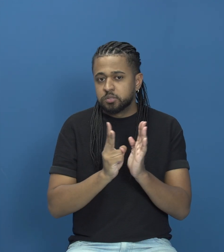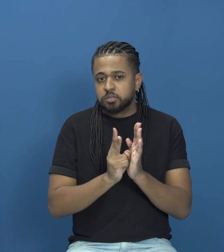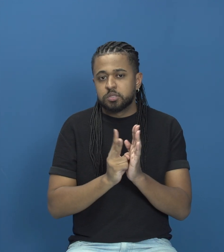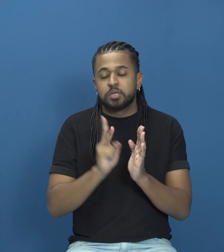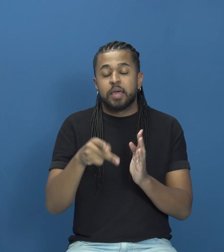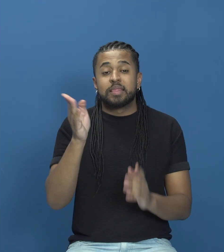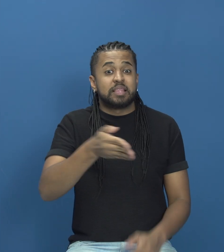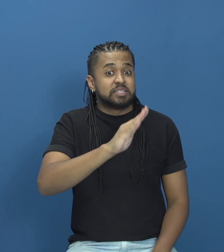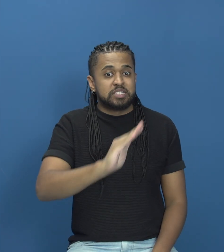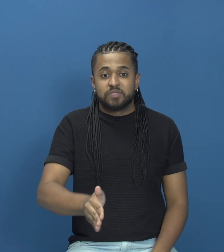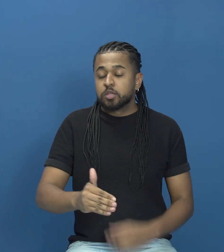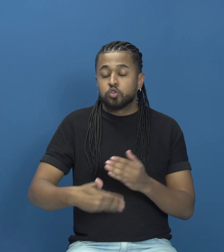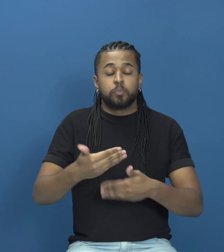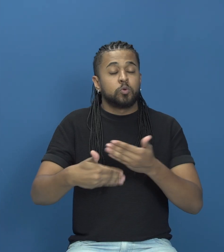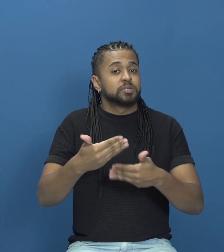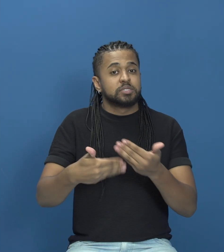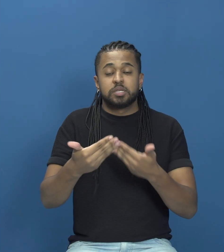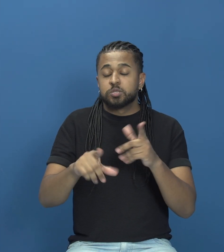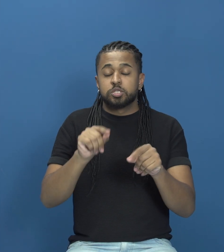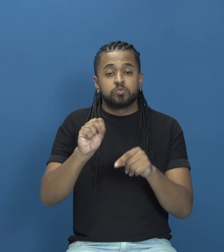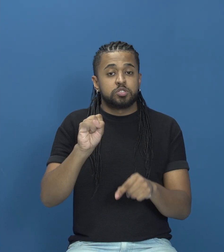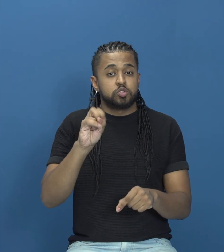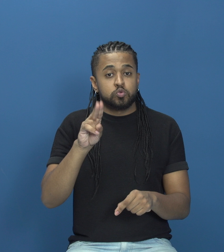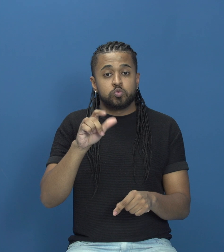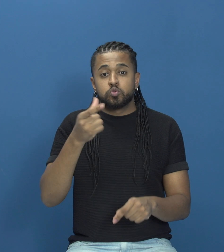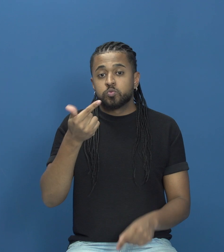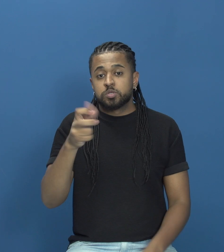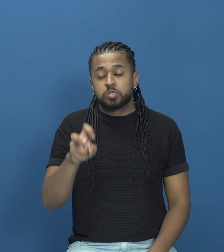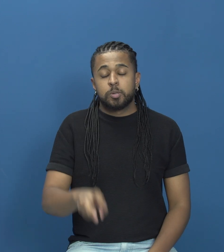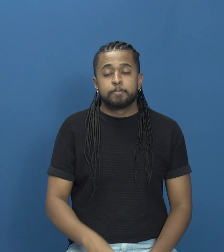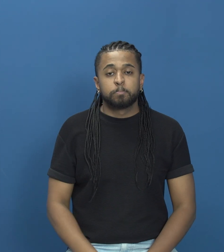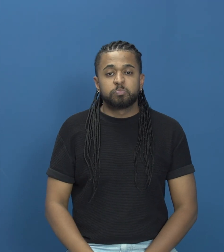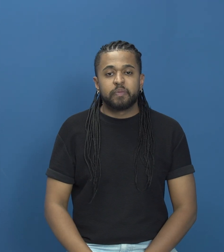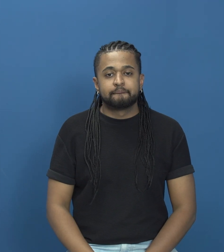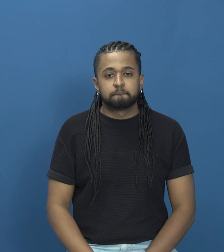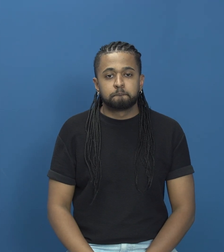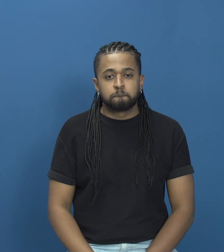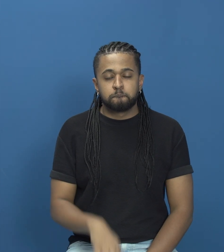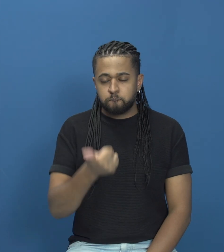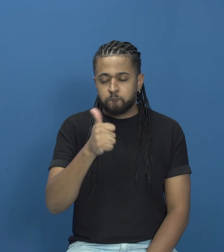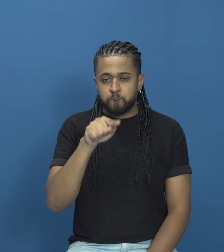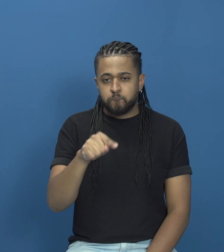será desclassificado do processo seletivo SISU 2025.